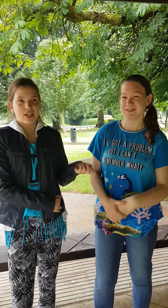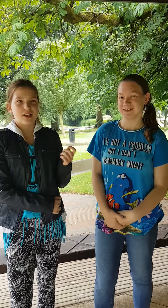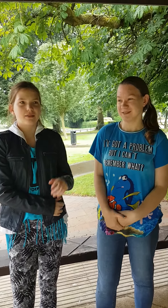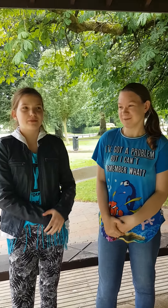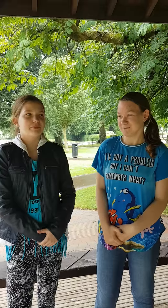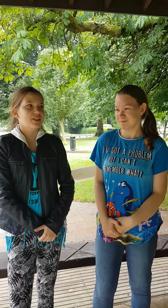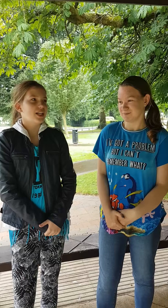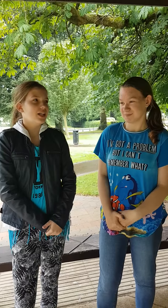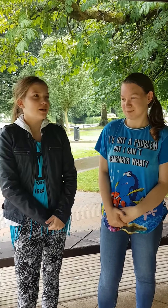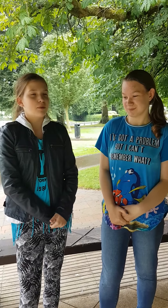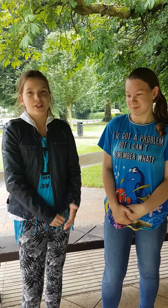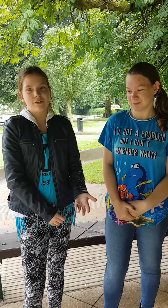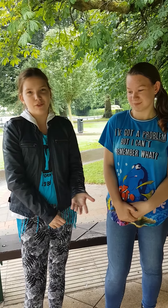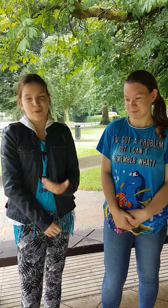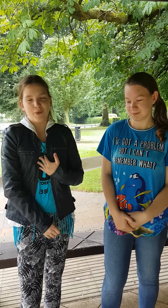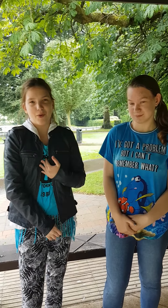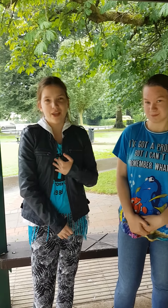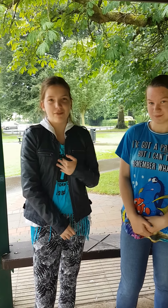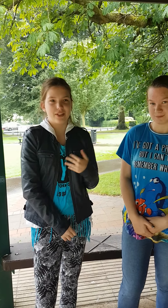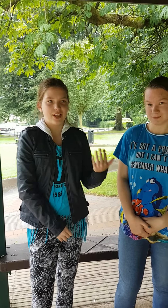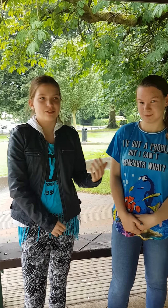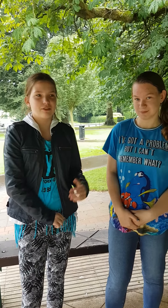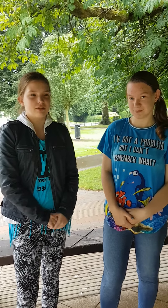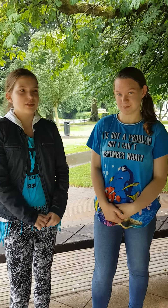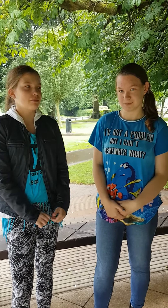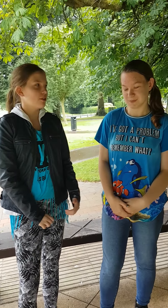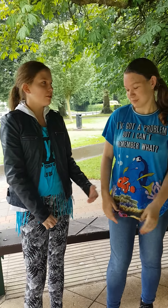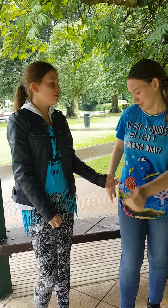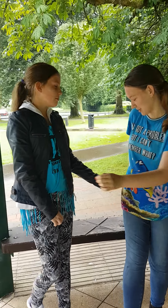Tak. Poprzedni filmik, nie wiem. A co się?